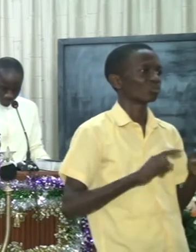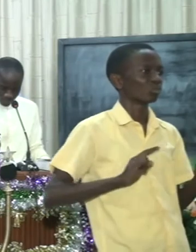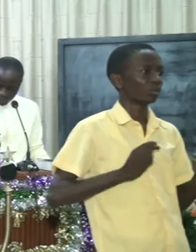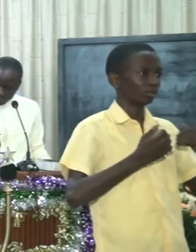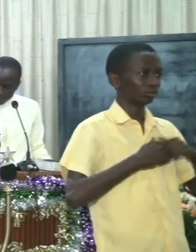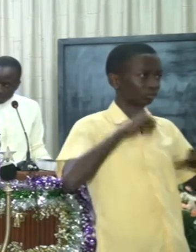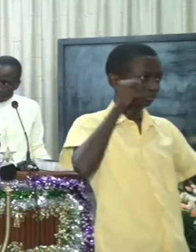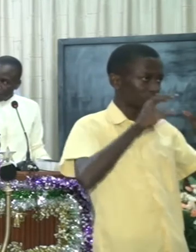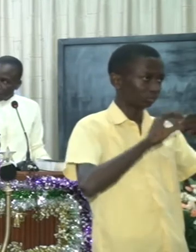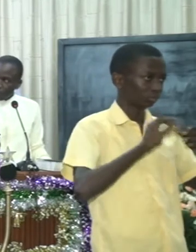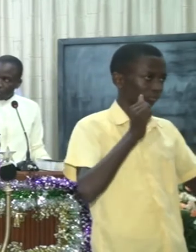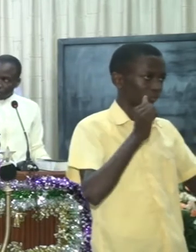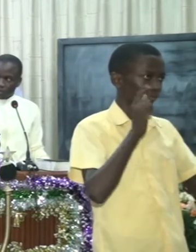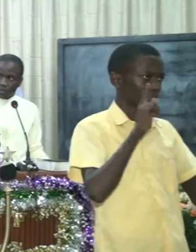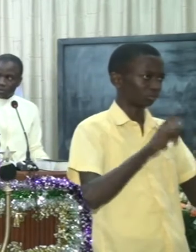peuple.